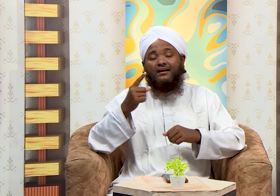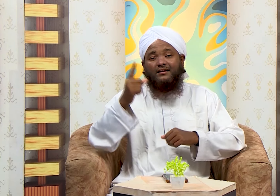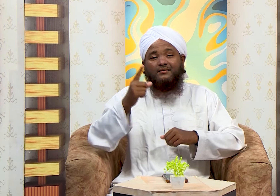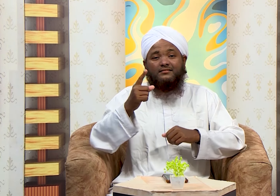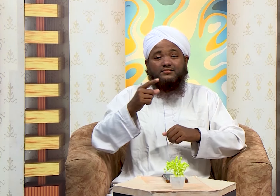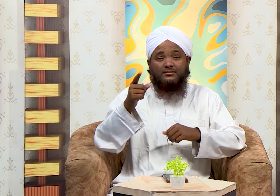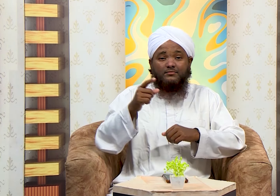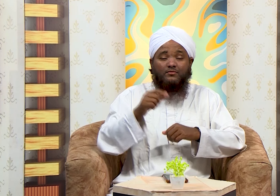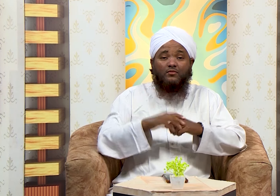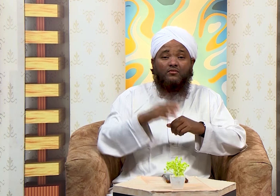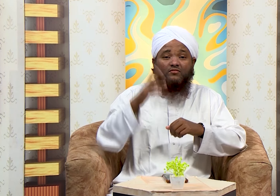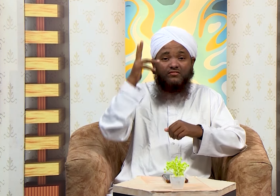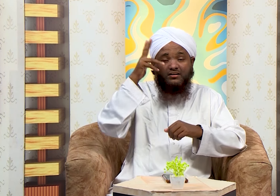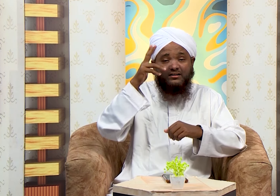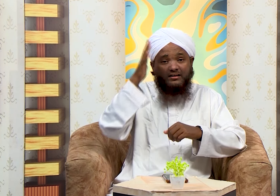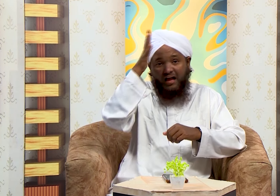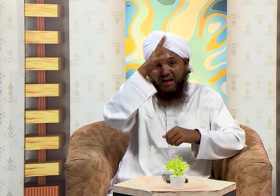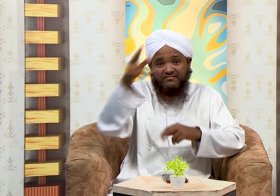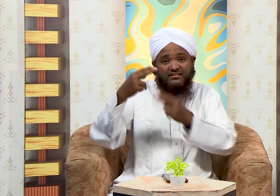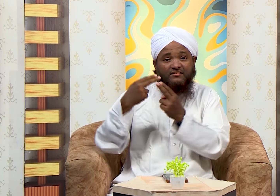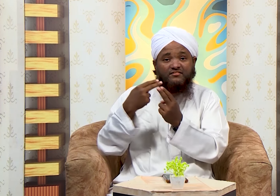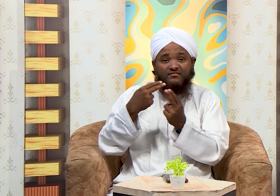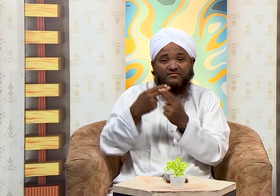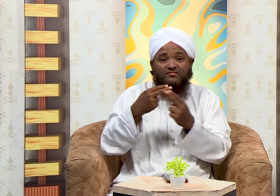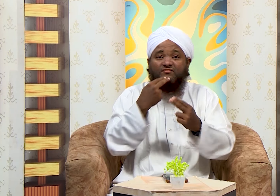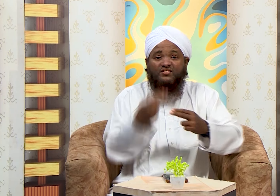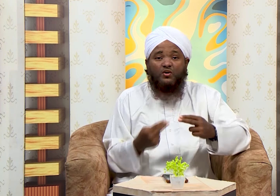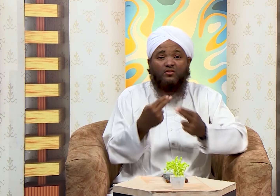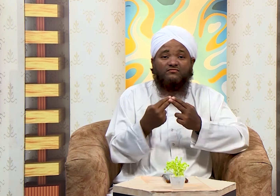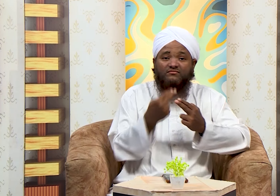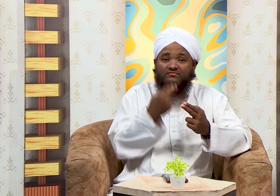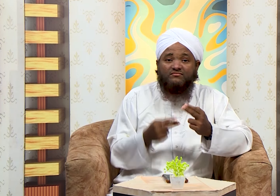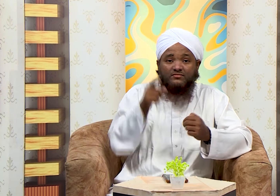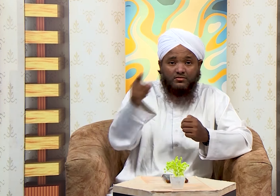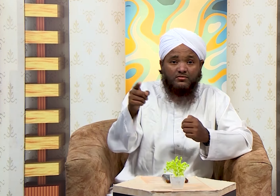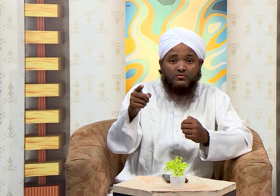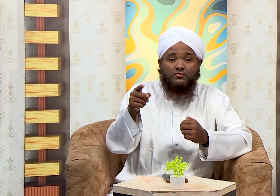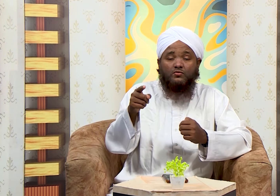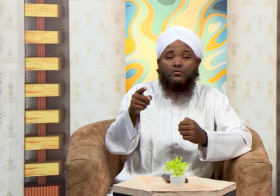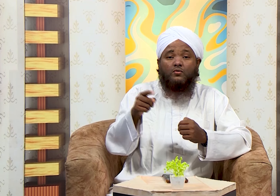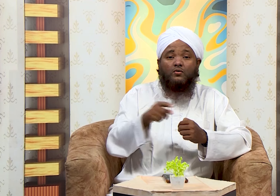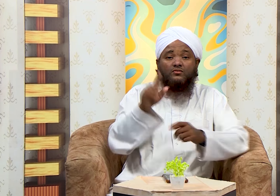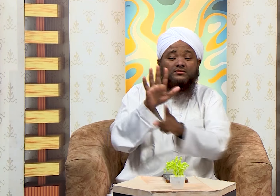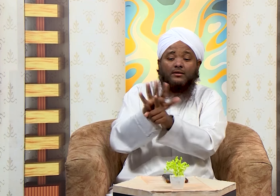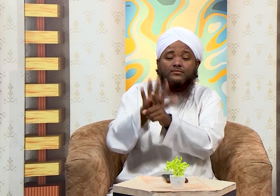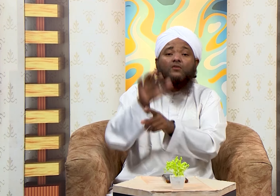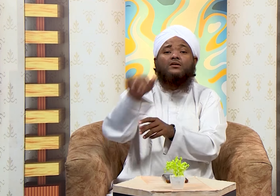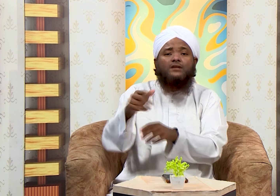انداز یہ ہے کہ موسیٰ علیہ السلام کو فرمایا جاتا ہے کہ جا کر اس سے نرم بات کہنا اسے نرمی کے ساتھ نصیت کرنا تو جب فرون جیسے